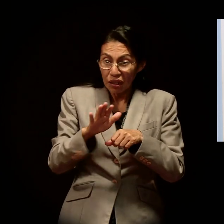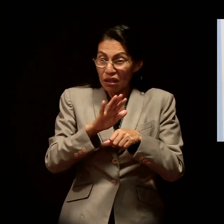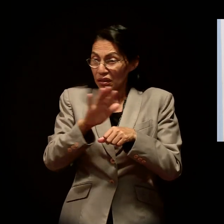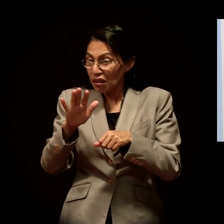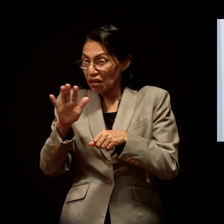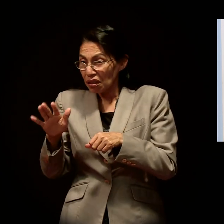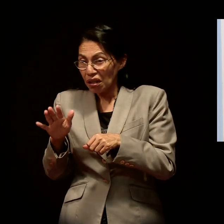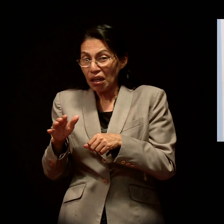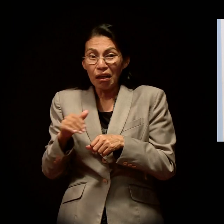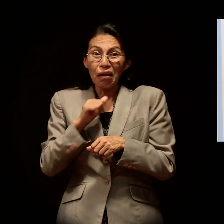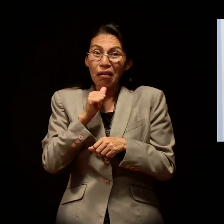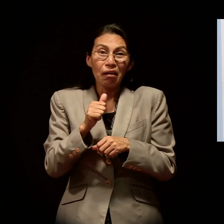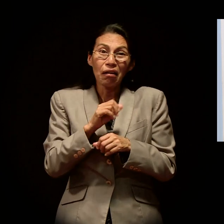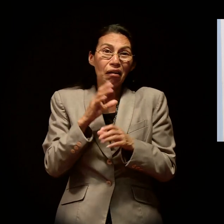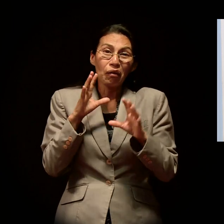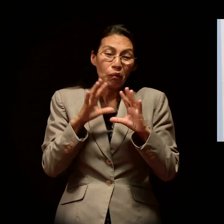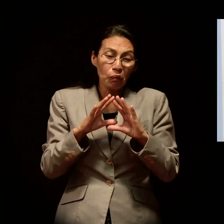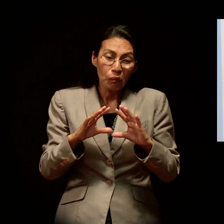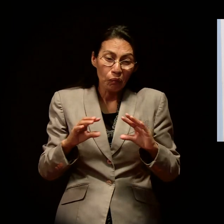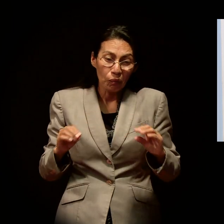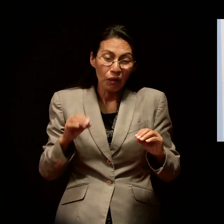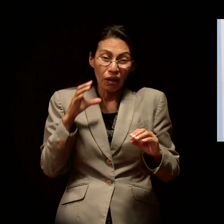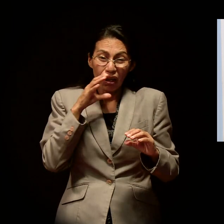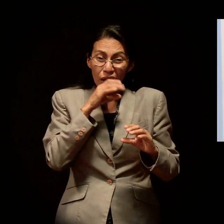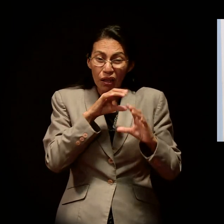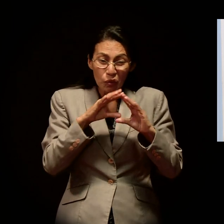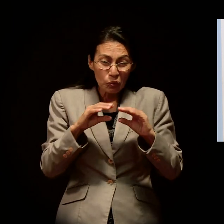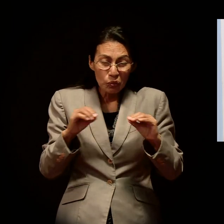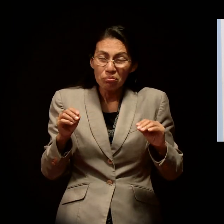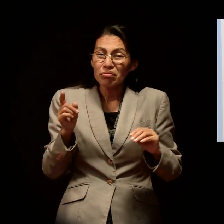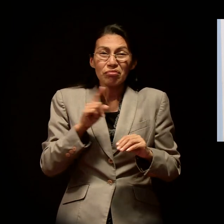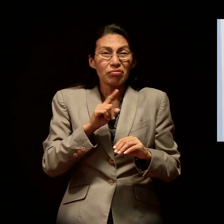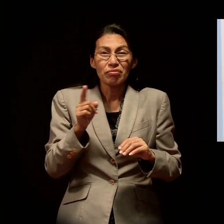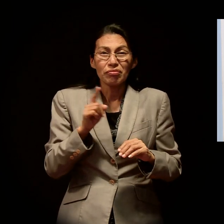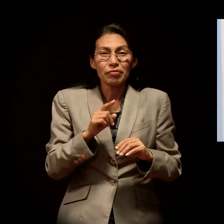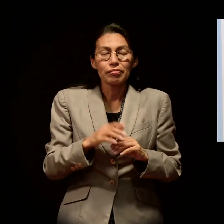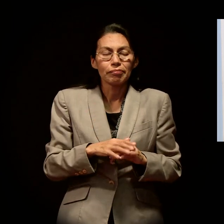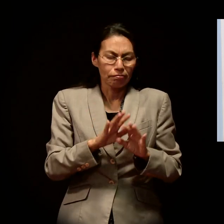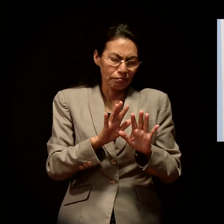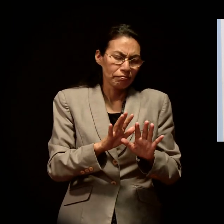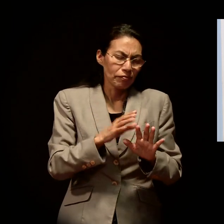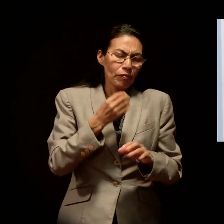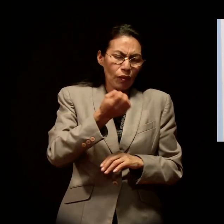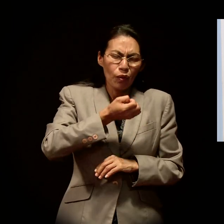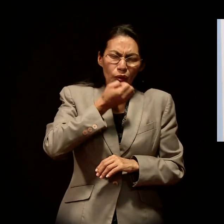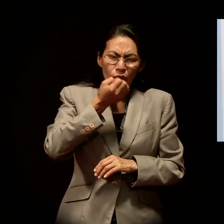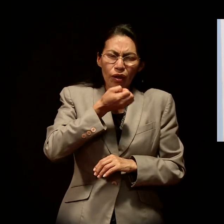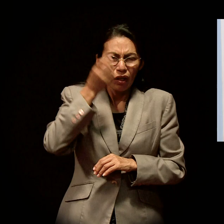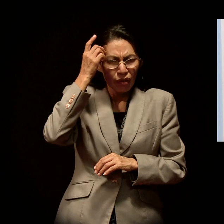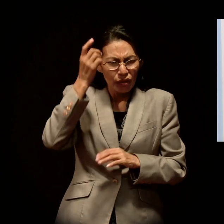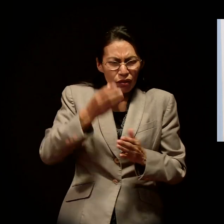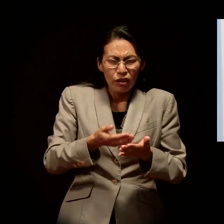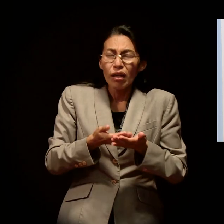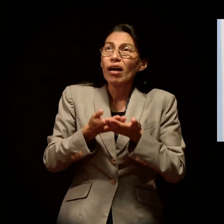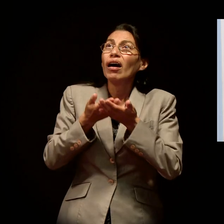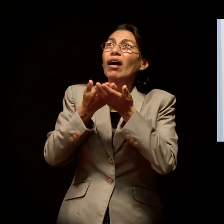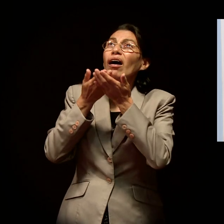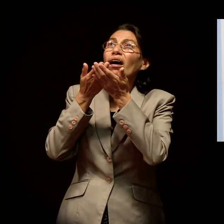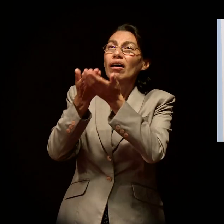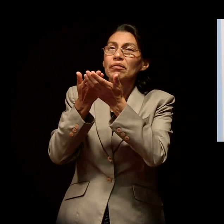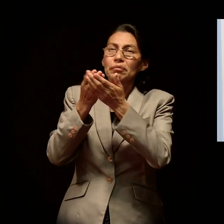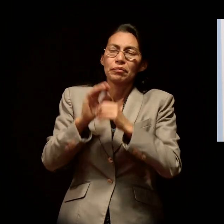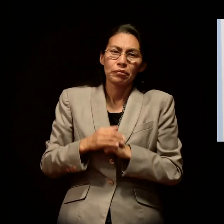le dije Bueno déjame arreglarme y pues vamos a encomendarlo a Dios